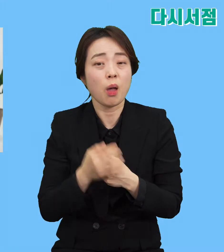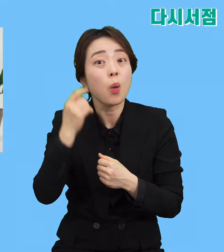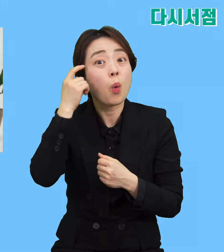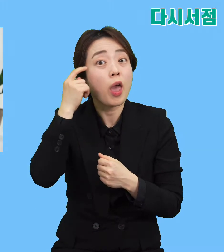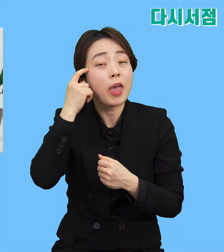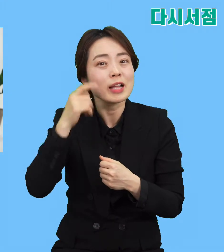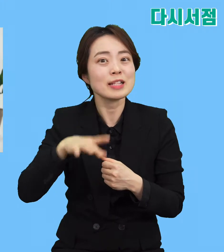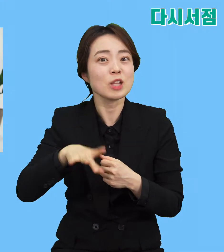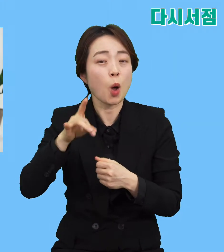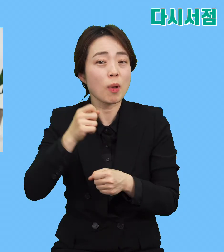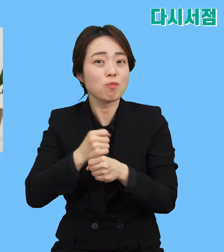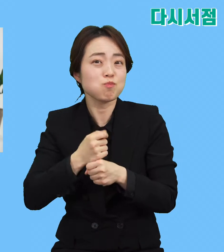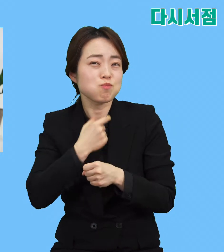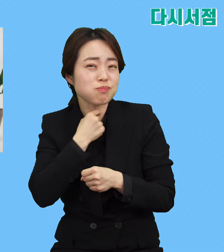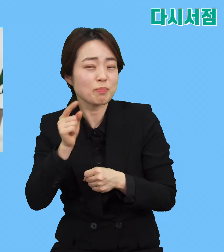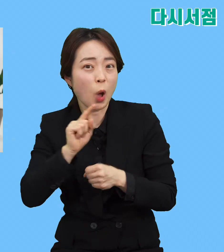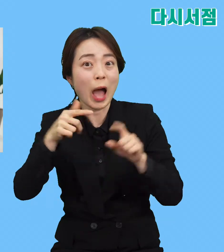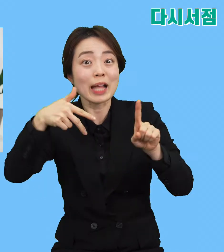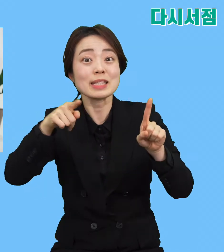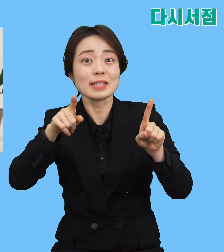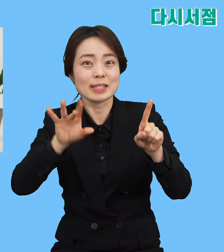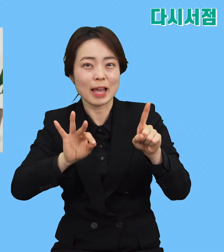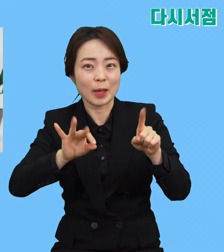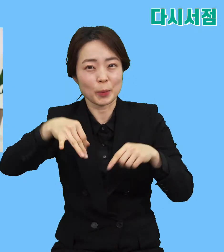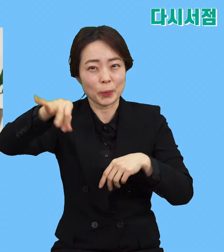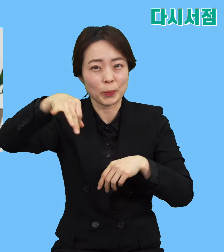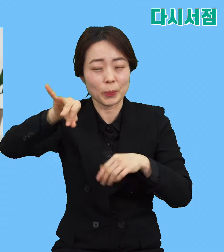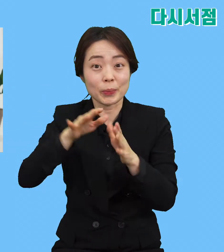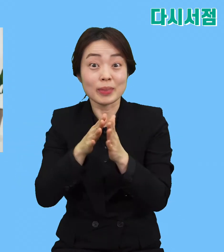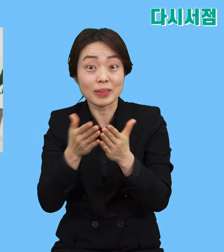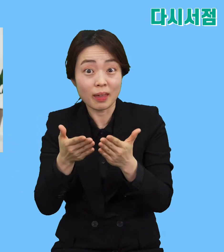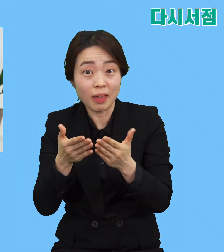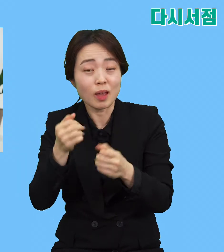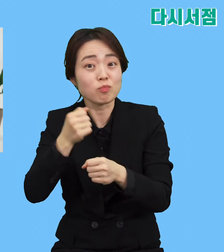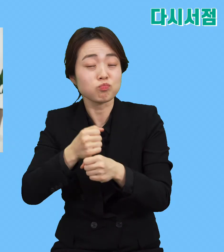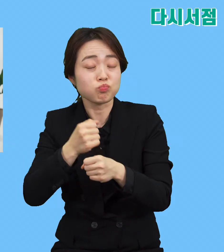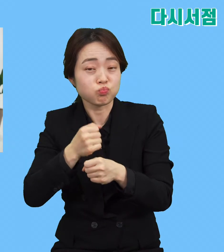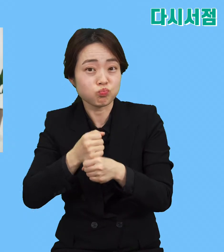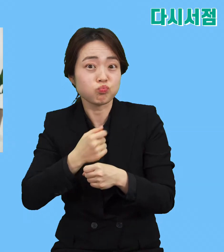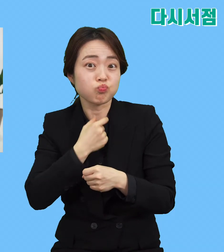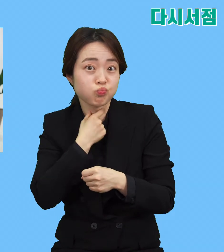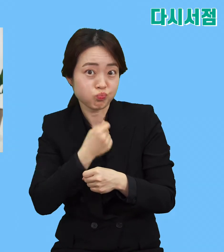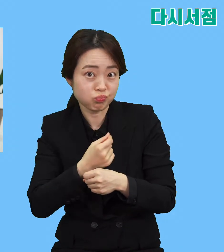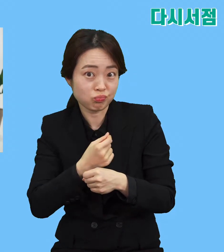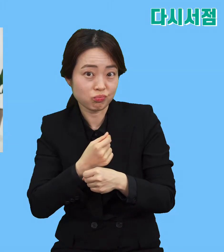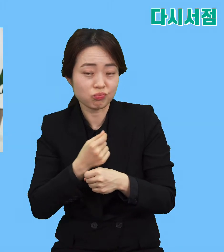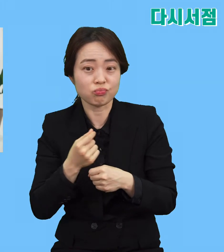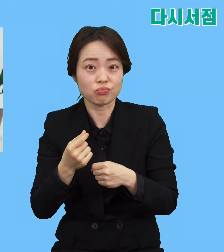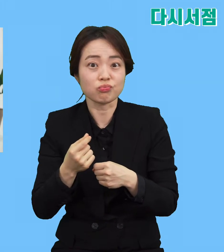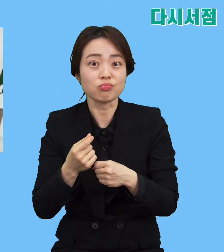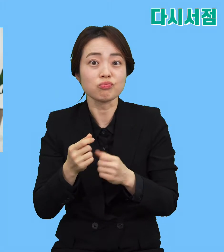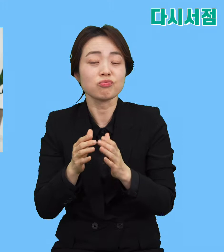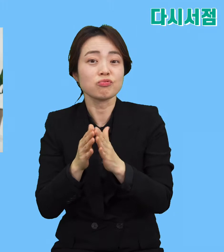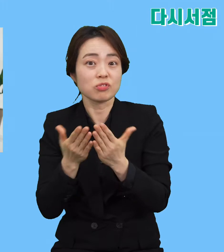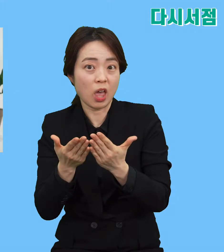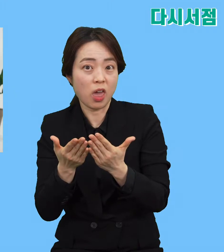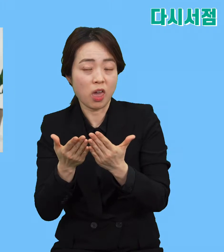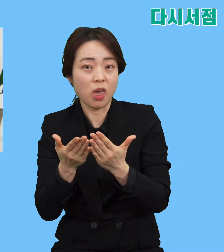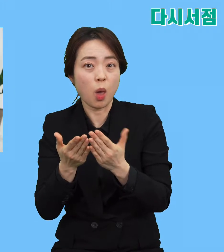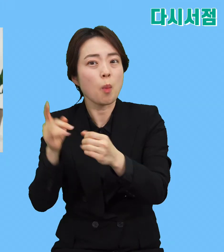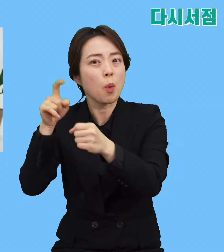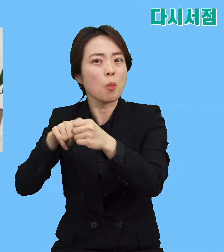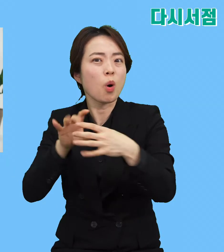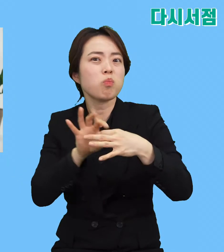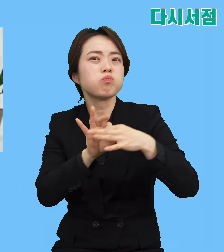된다면 저희가 애초 소개하려던 그런 좀 가볍게 한 자리에서 끝낼 수 있는 독서랑도 멀어지긴